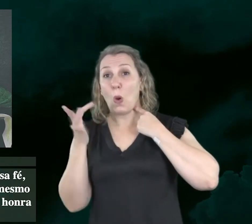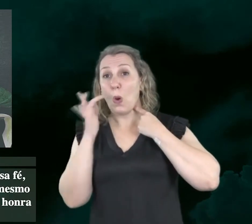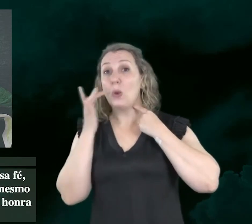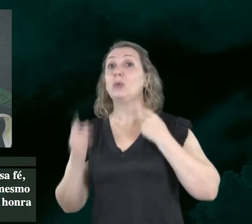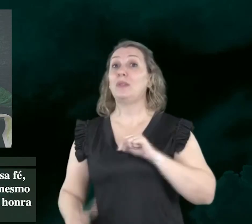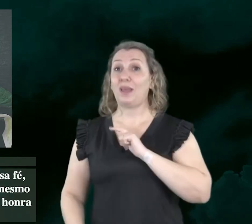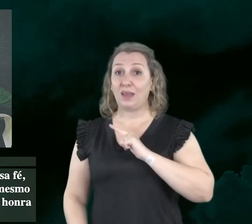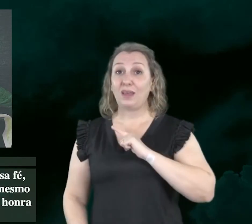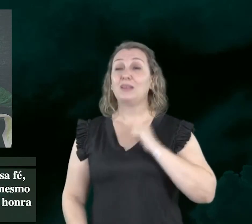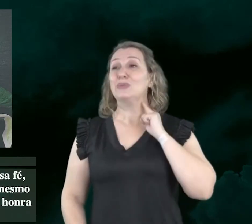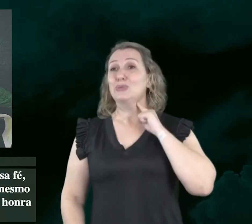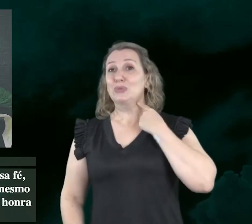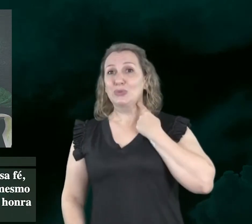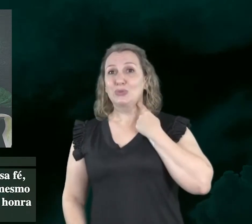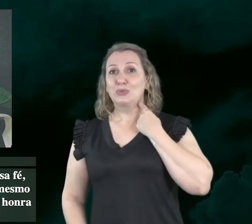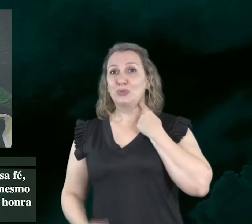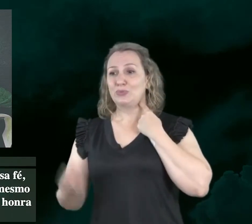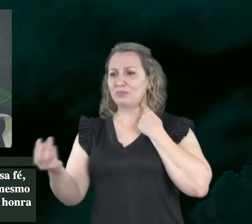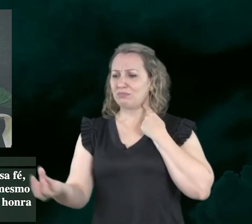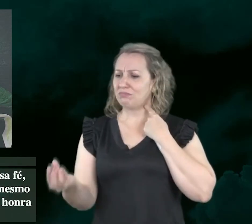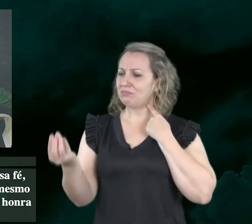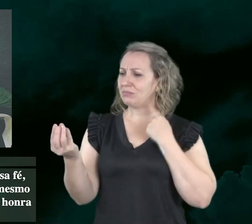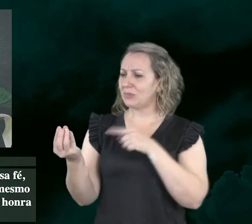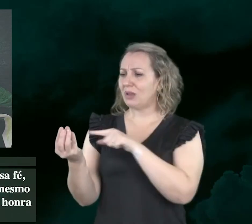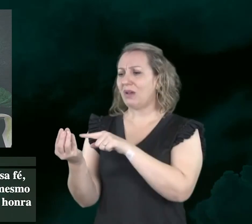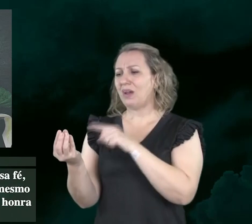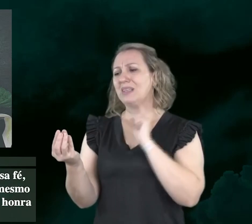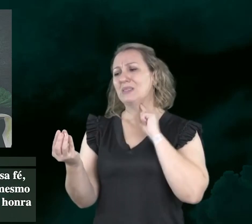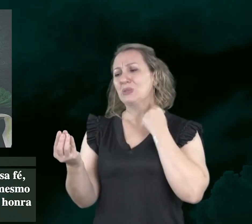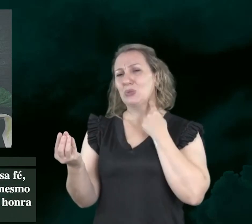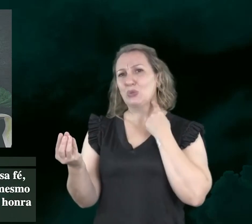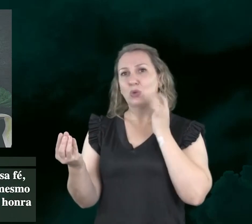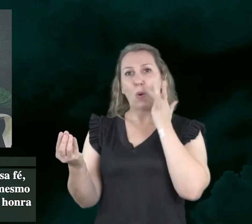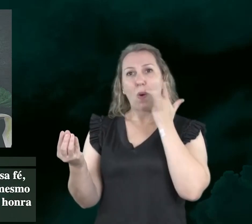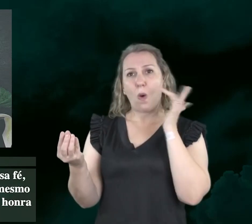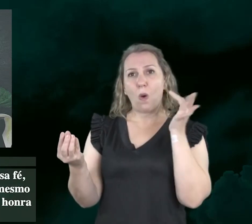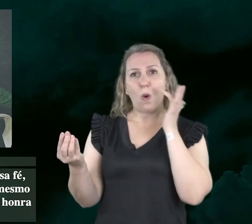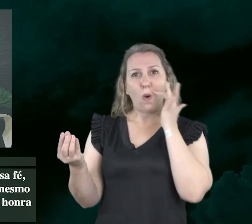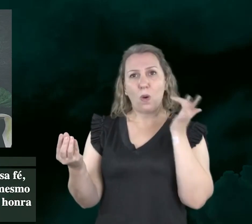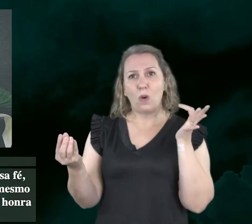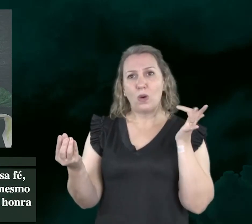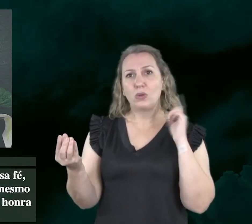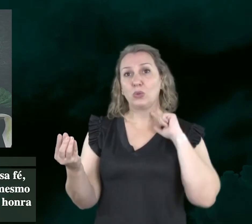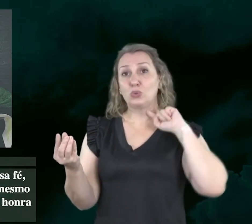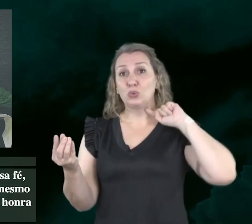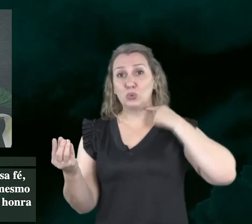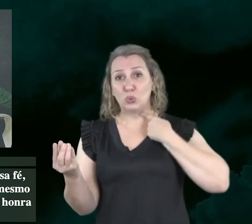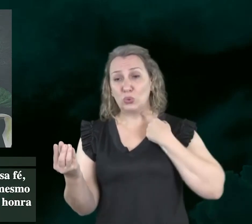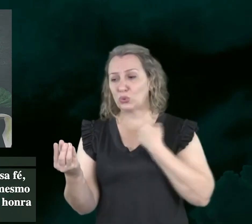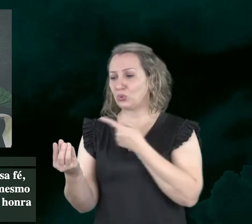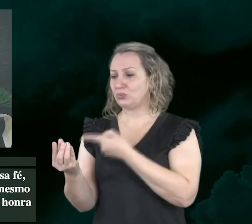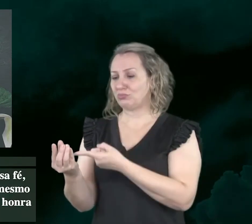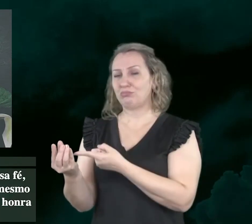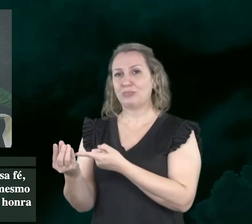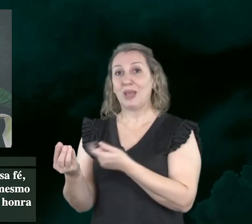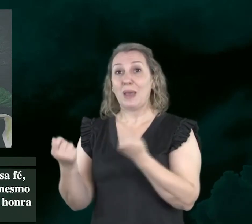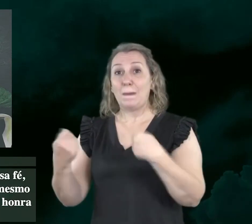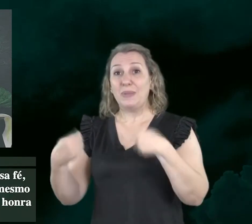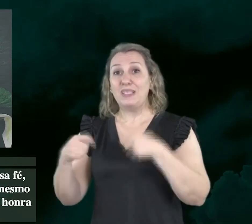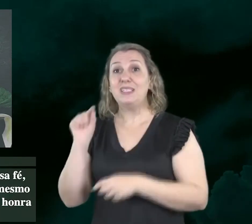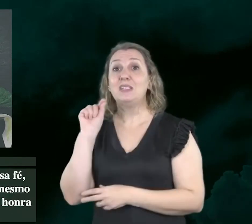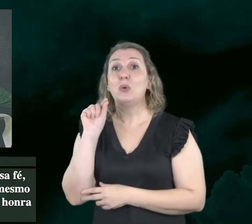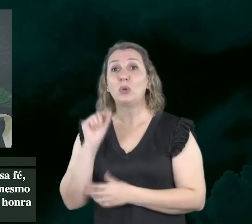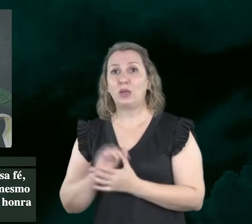aquele minério de ouro tem um valor. E quanto mais esse ouro for sendo apurado,